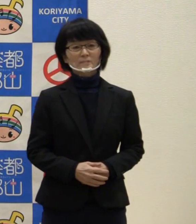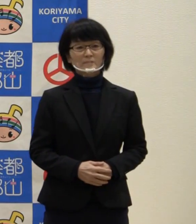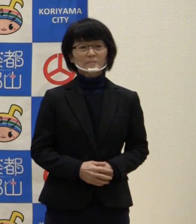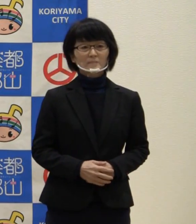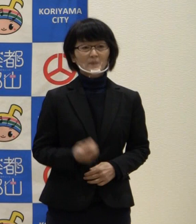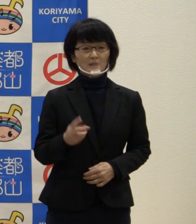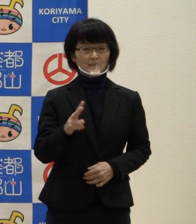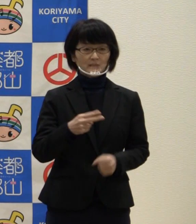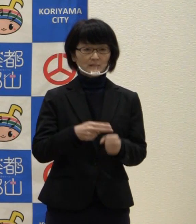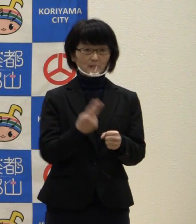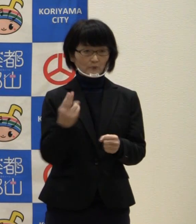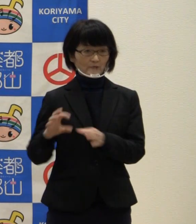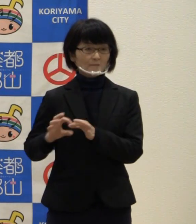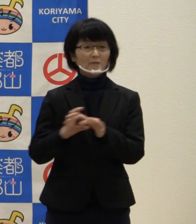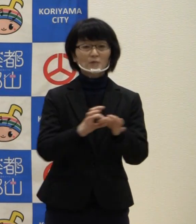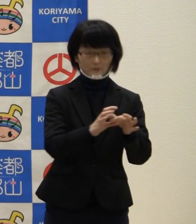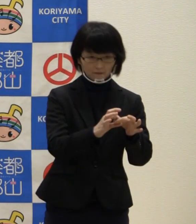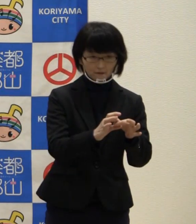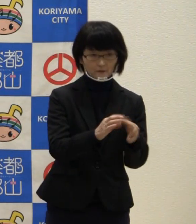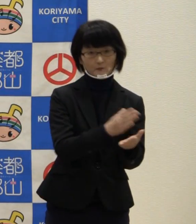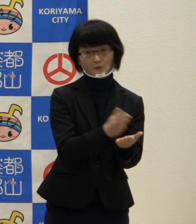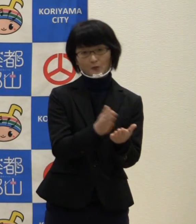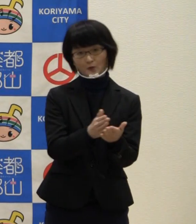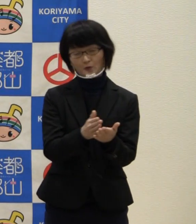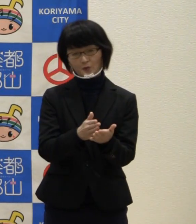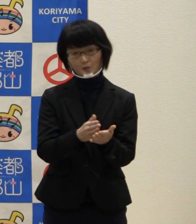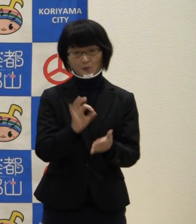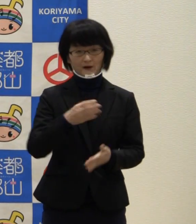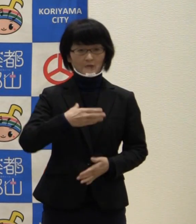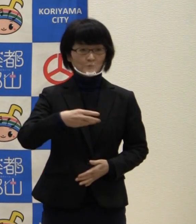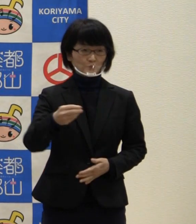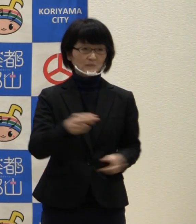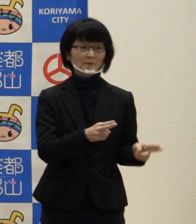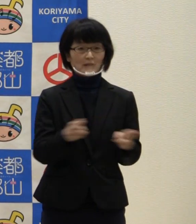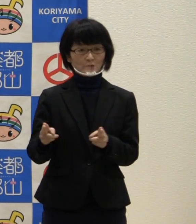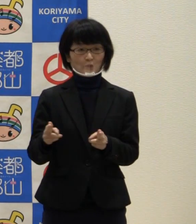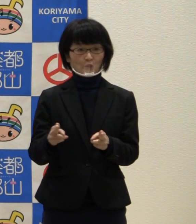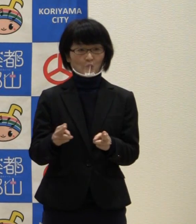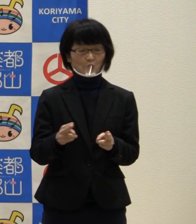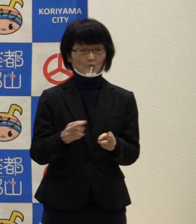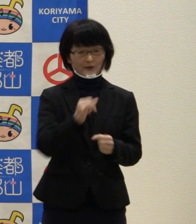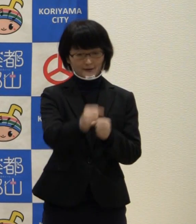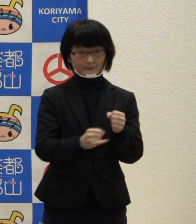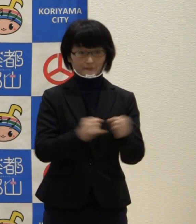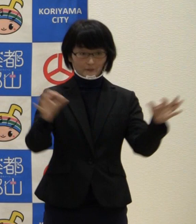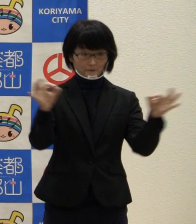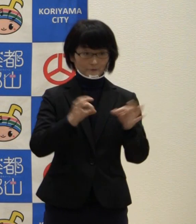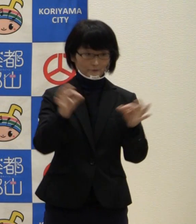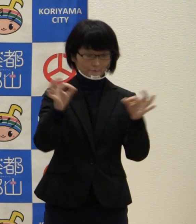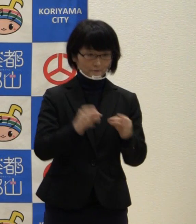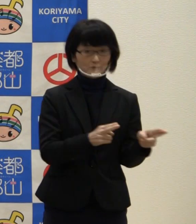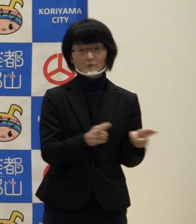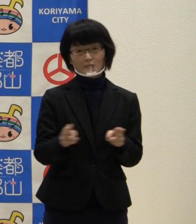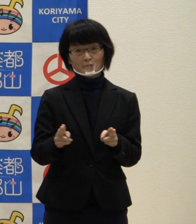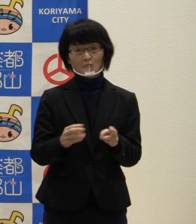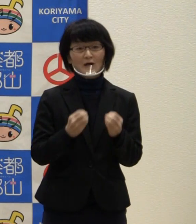令和2年度から継続いたします各種融資制度、それからクラウドファンディング支援に加えまして、新たに融資